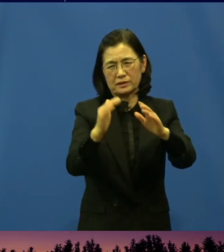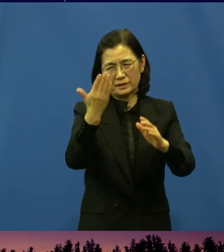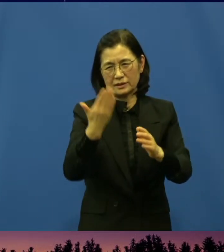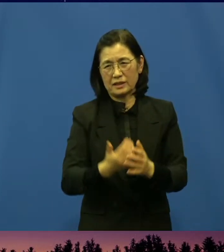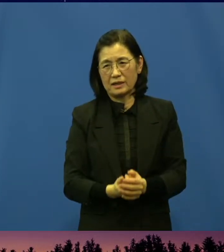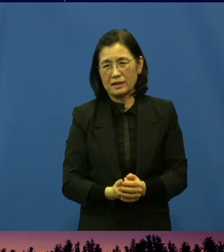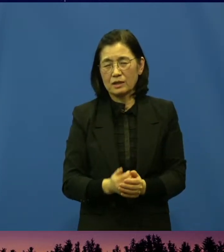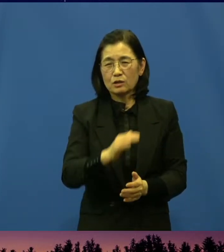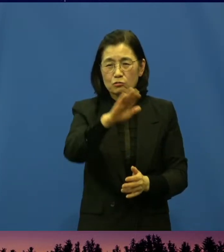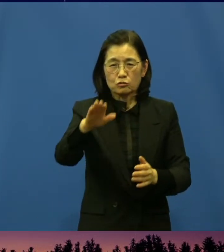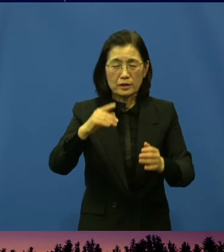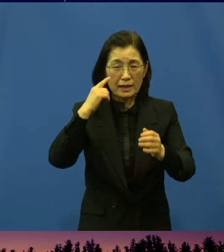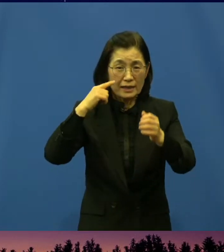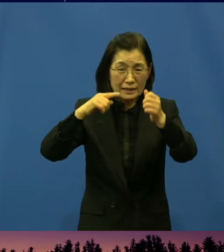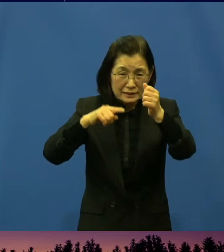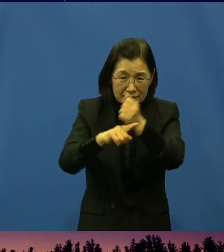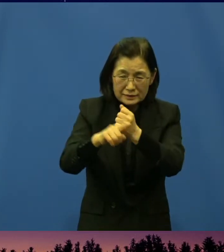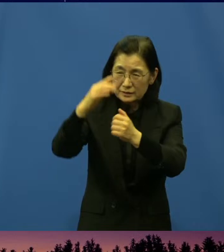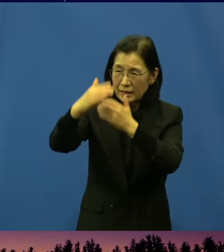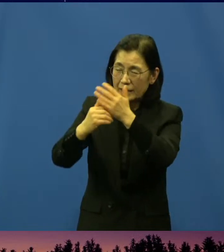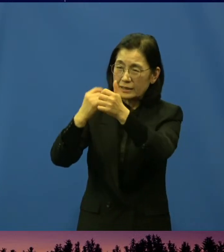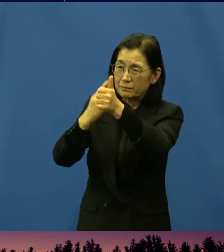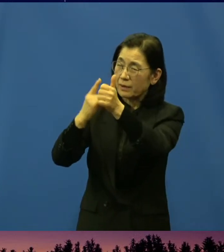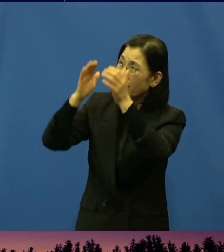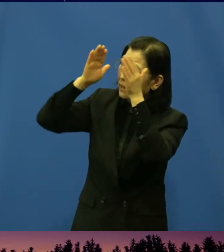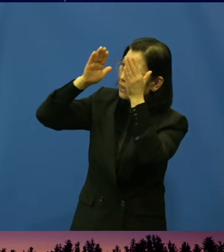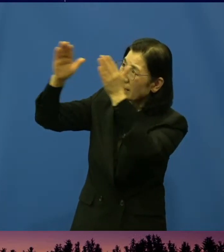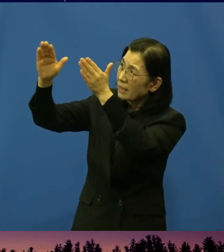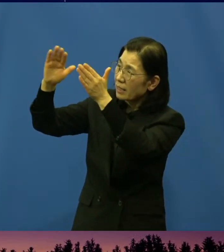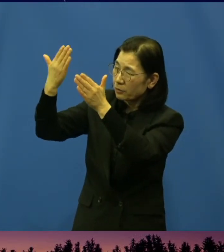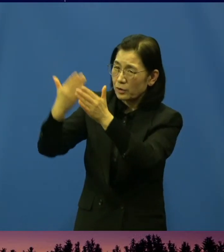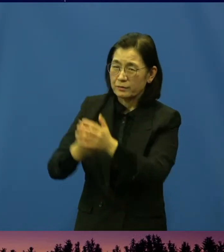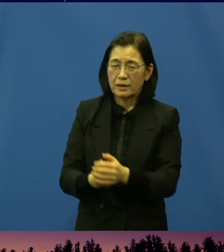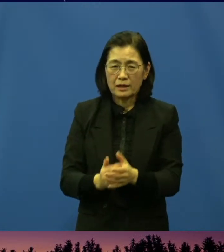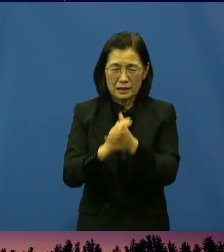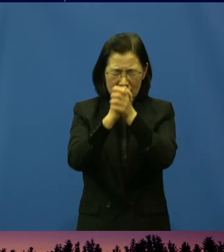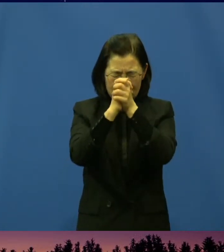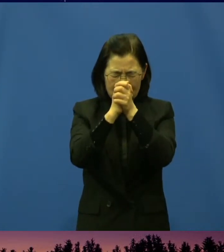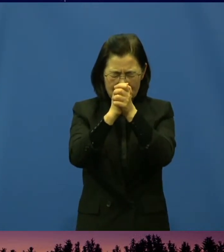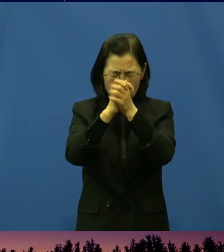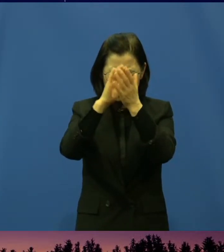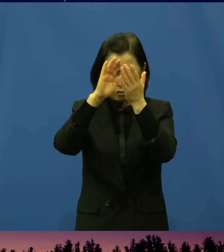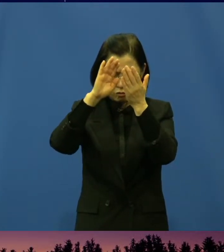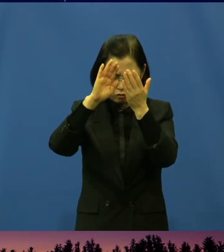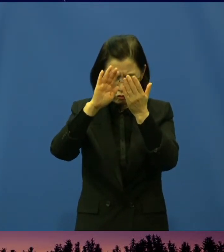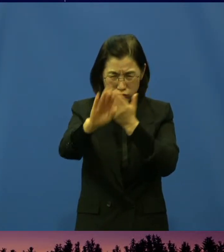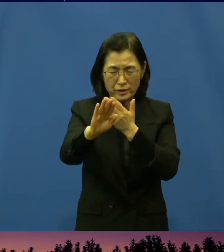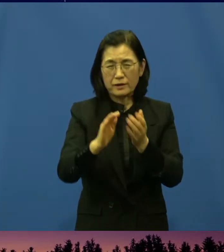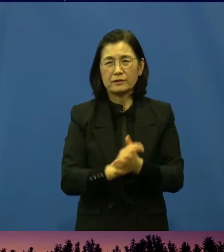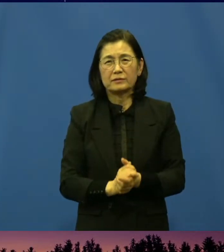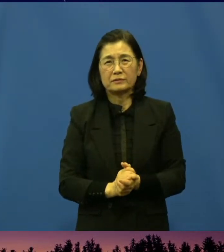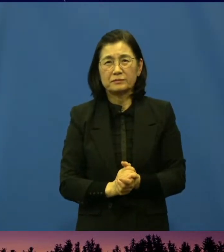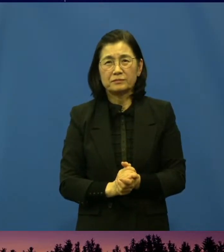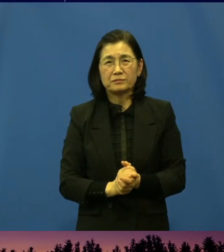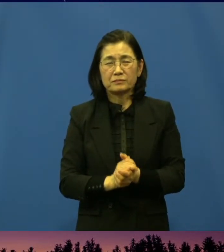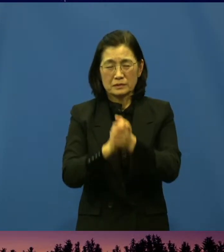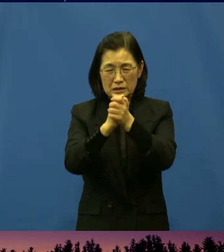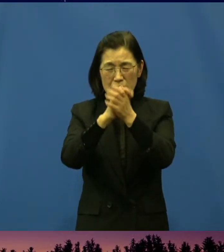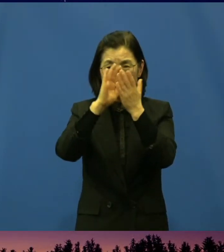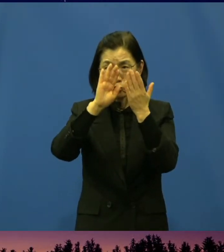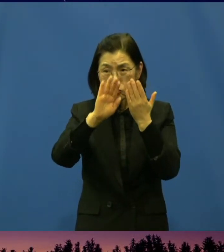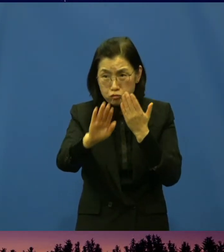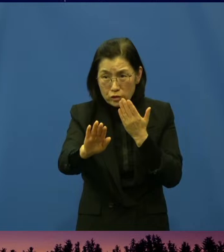된다. 그래서 우리가 기도를 하고 난 다음에도요, 여러분들이 뭐든지 기도해도 돼요. 그리고 기도하고 난